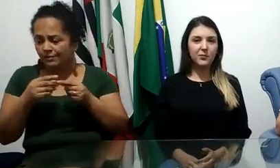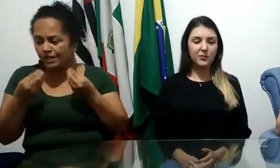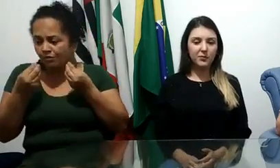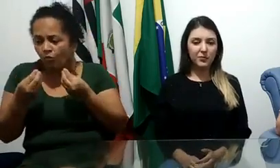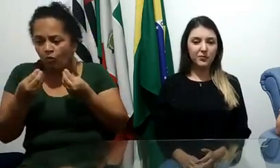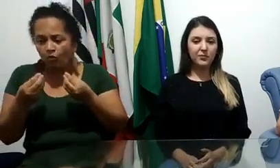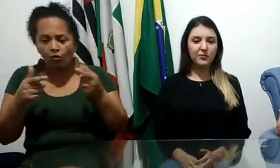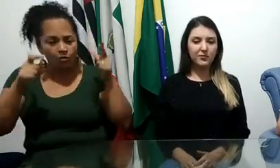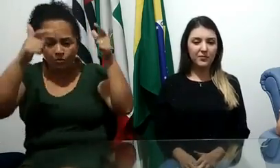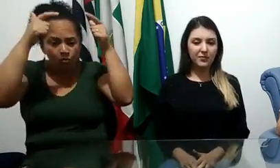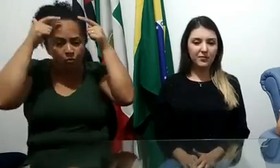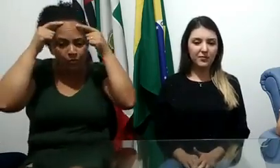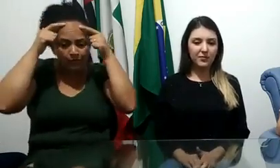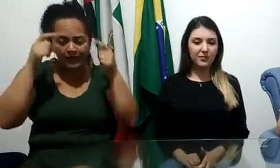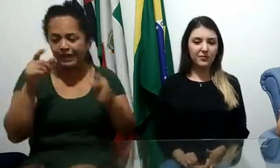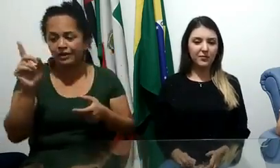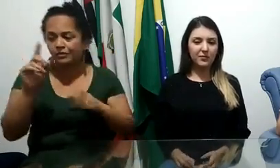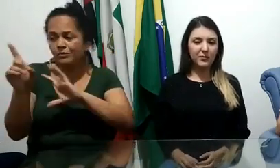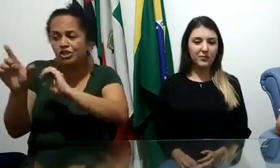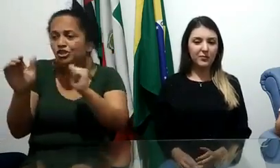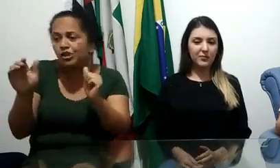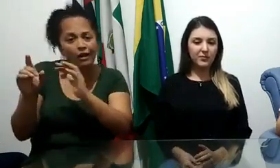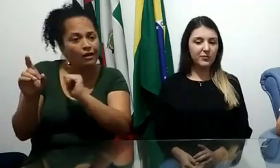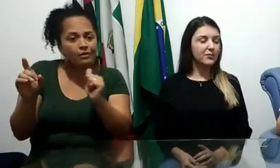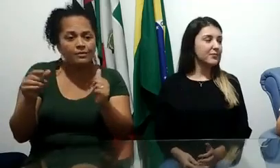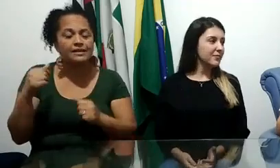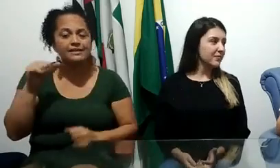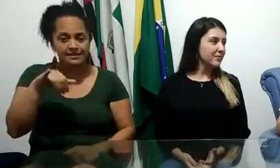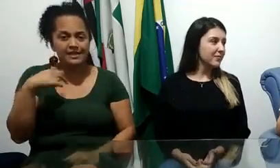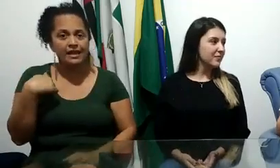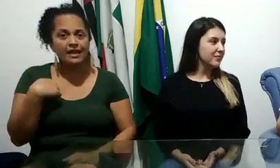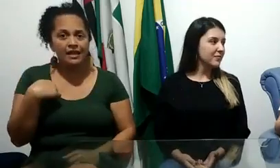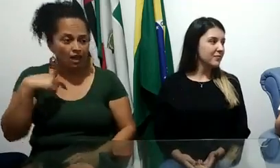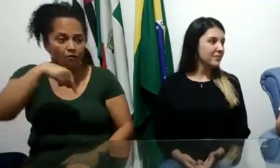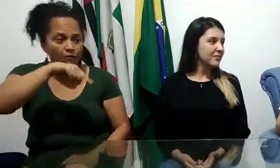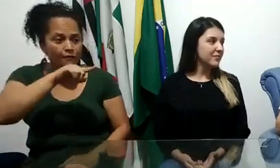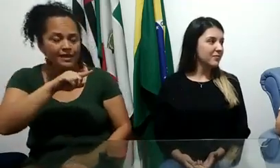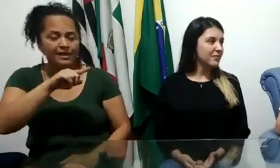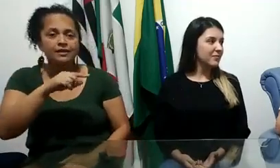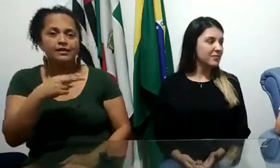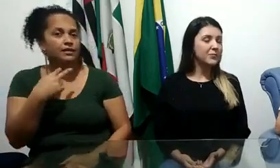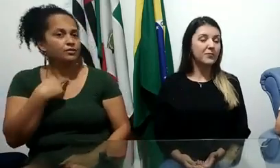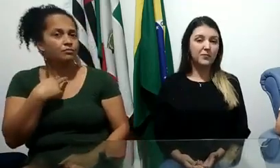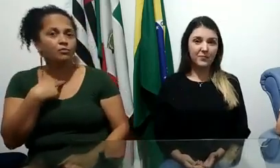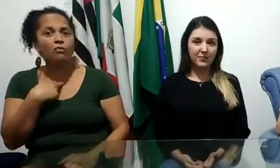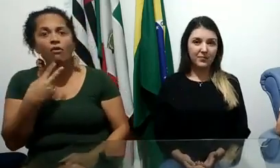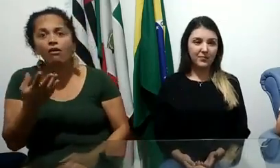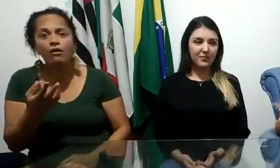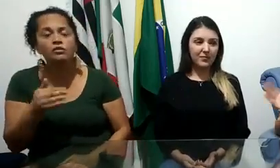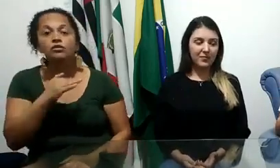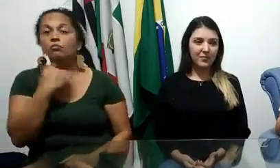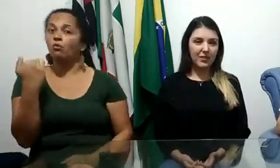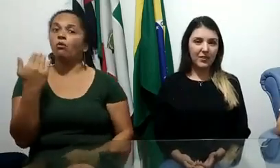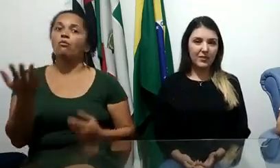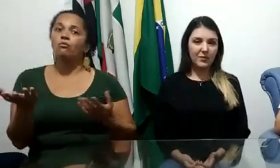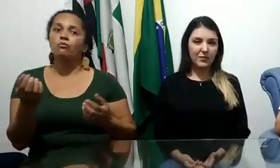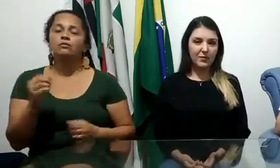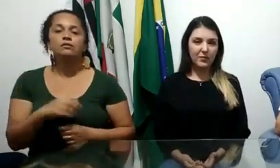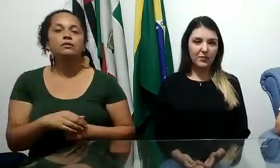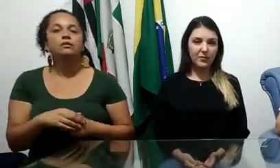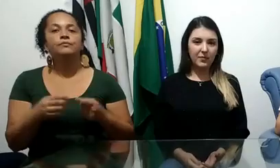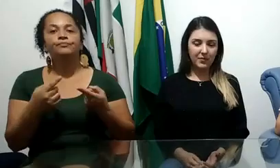me chamar, eu posso ser morta. Porque na época, se você entrasse na sala do rei sem ser chamado, você era morto. A não ser que ele